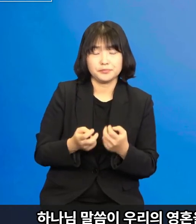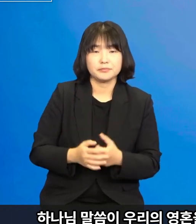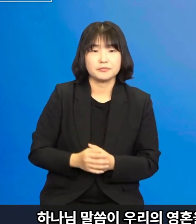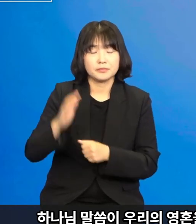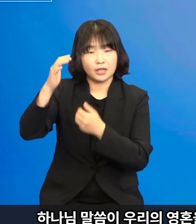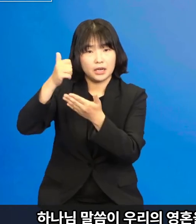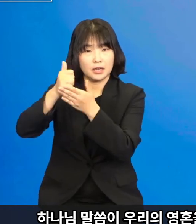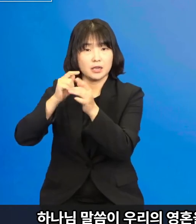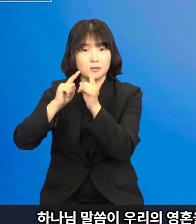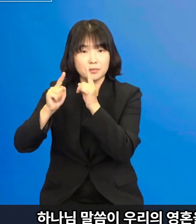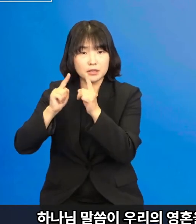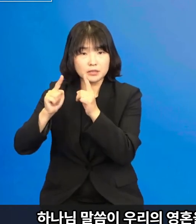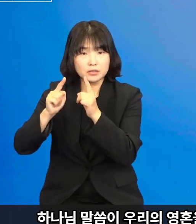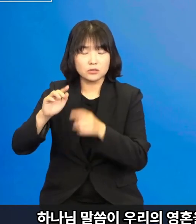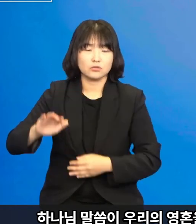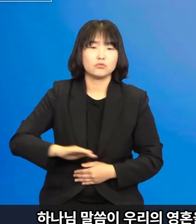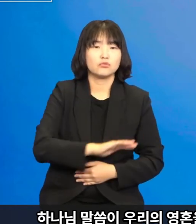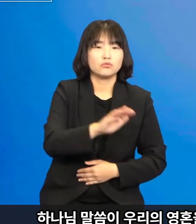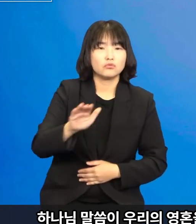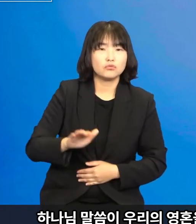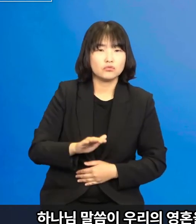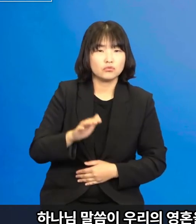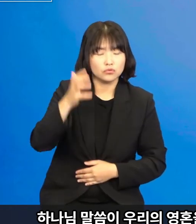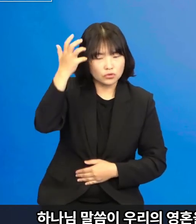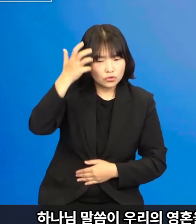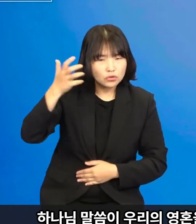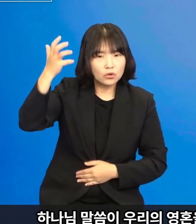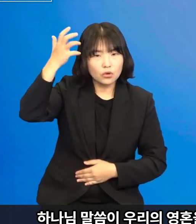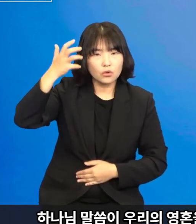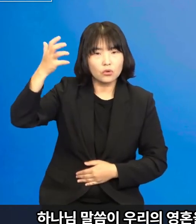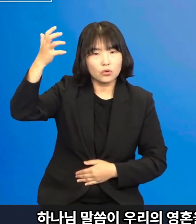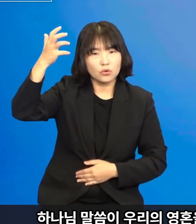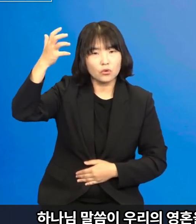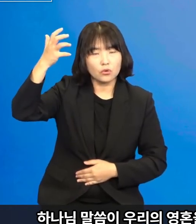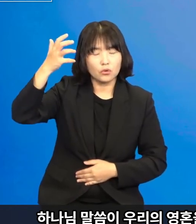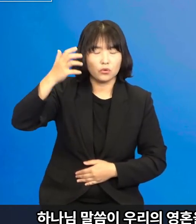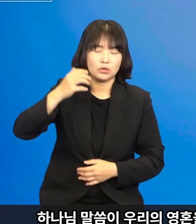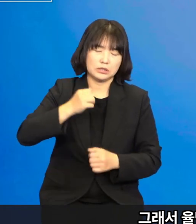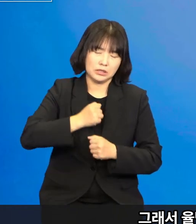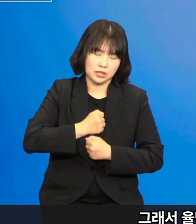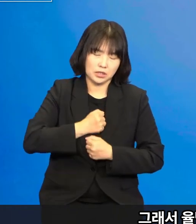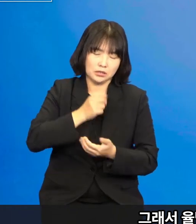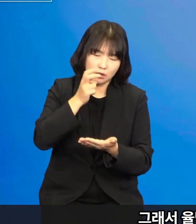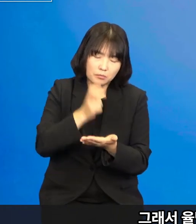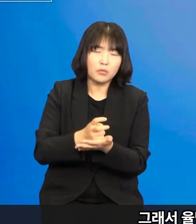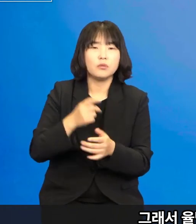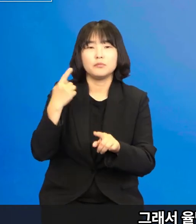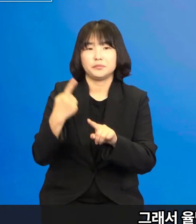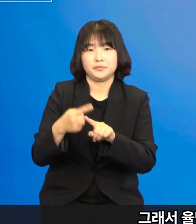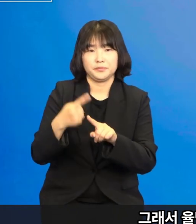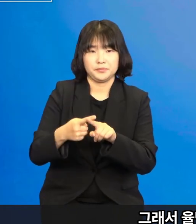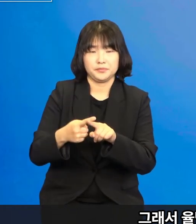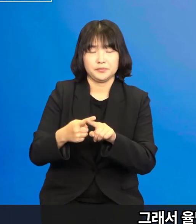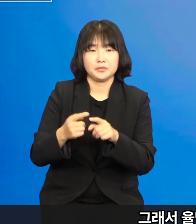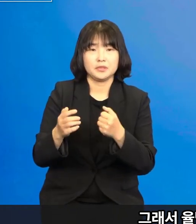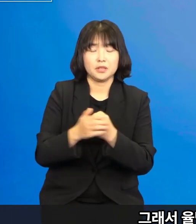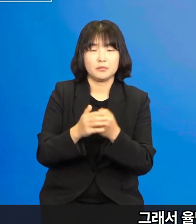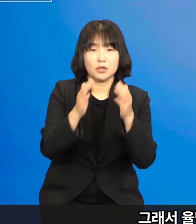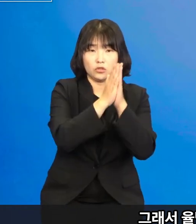하나님의 말씀이 우리의 영과 영혼을 영원히 지키는 법과 같다는 거예요. 그래서 율법이라고 했던